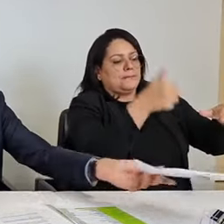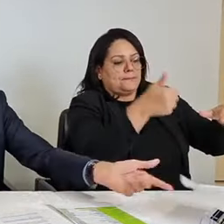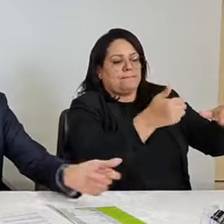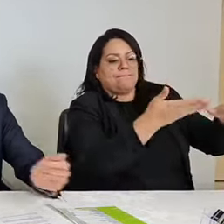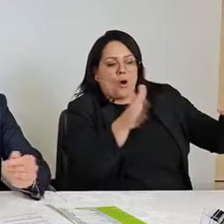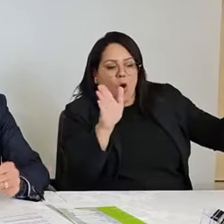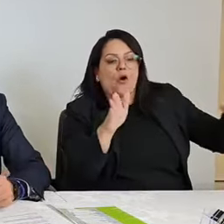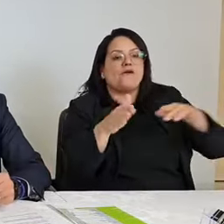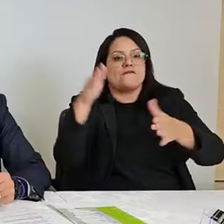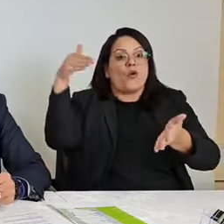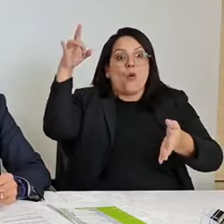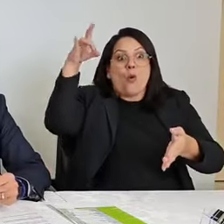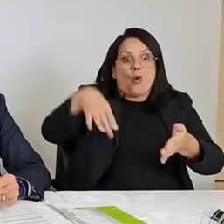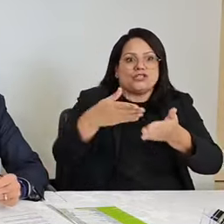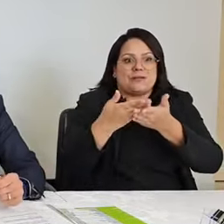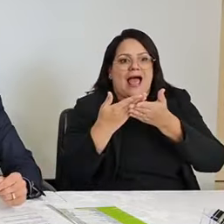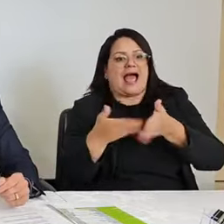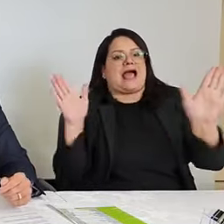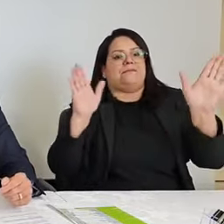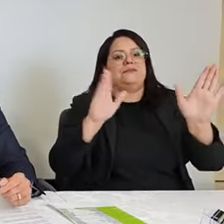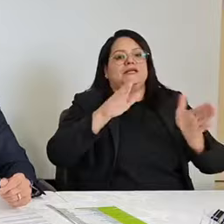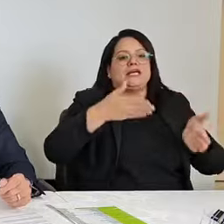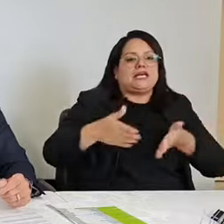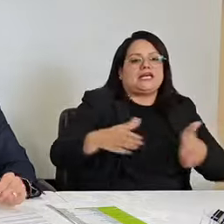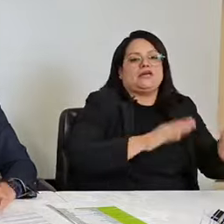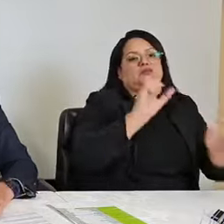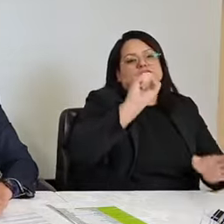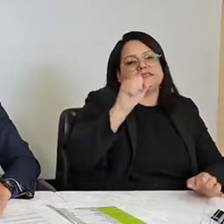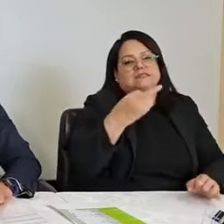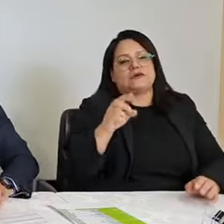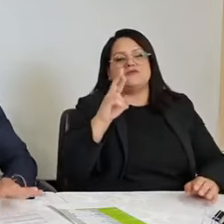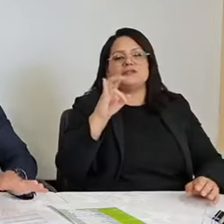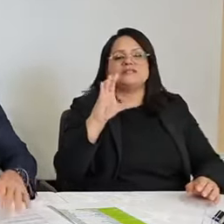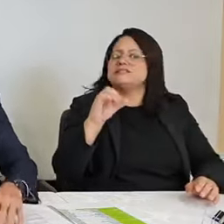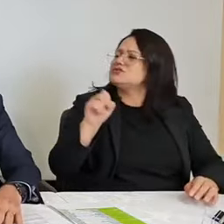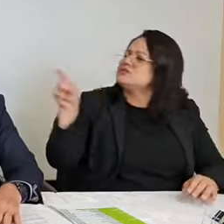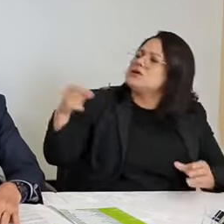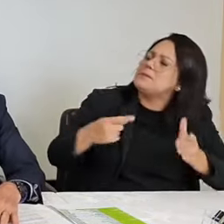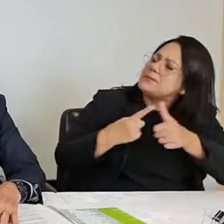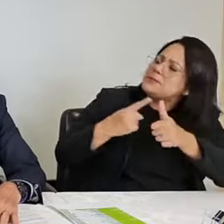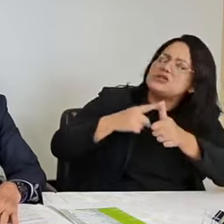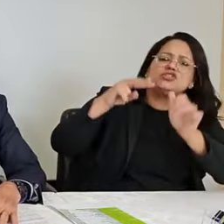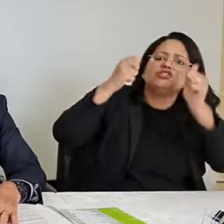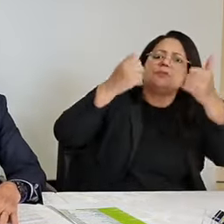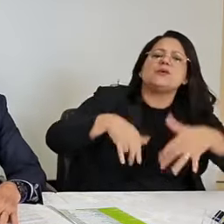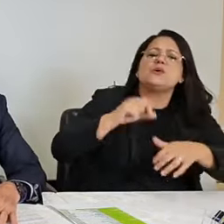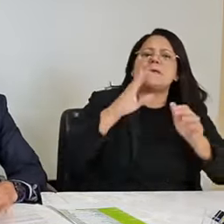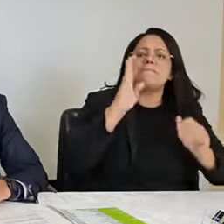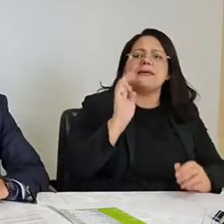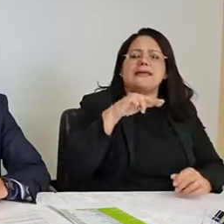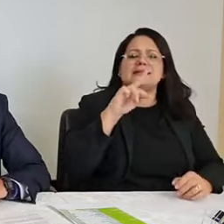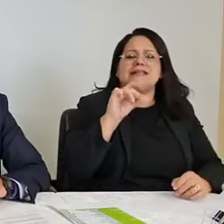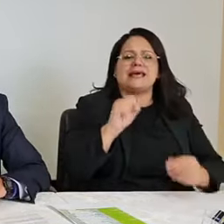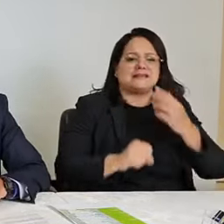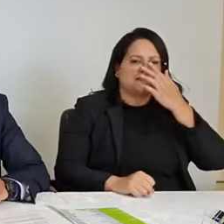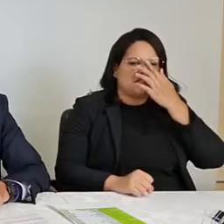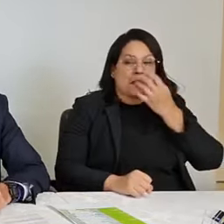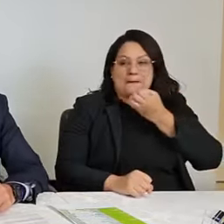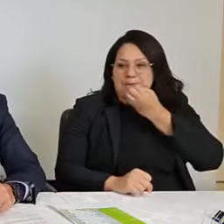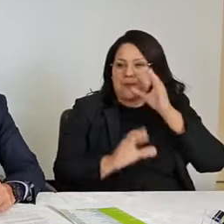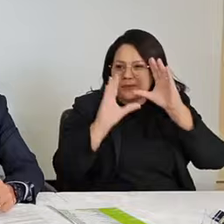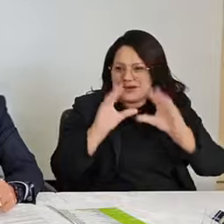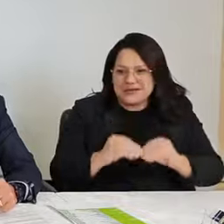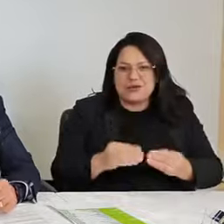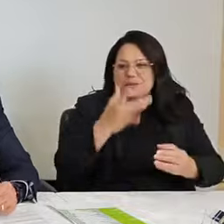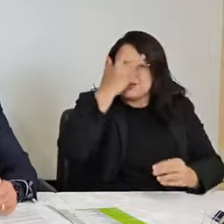São Francisco. Vamos falar um pouquinho do BNDES? Vamos embora. Primeira coisa, o que é BNDES? Bom, boa noite aí, nossos brasileiros que estão nos